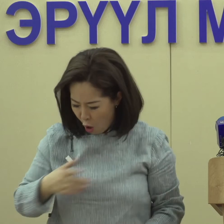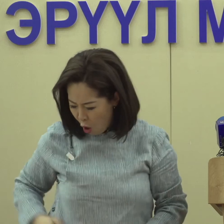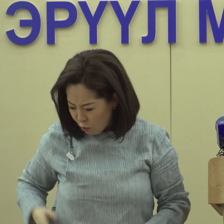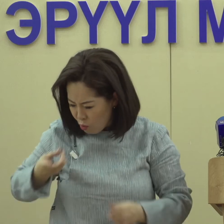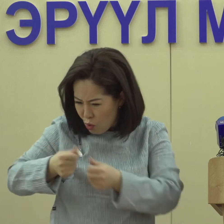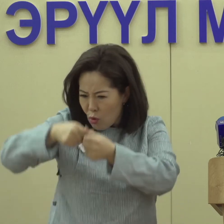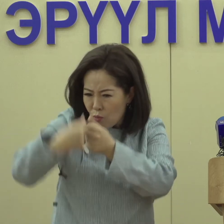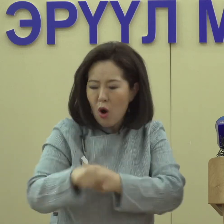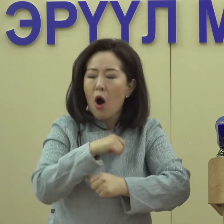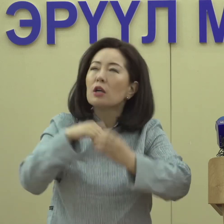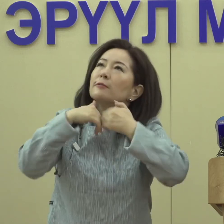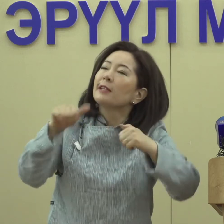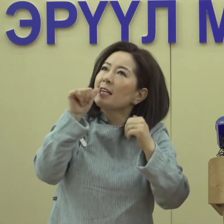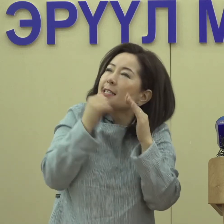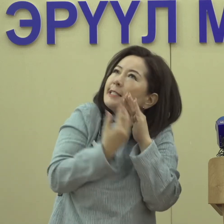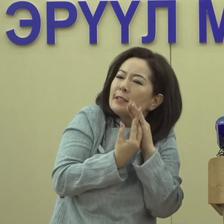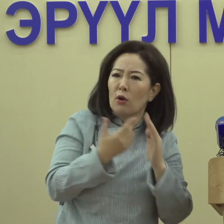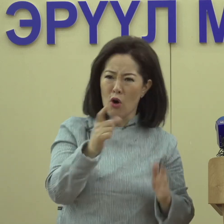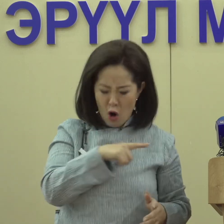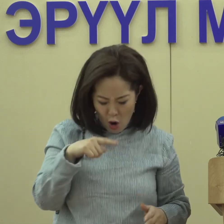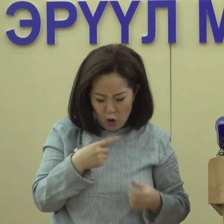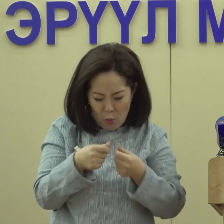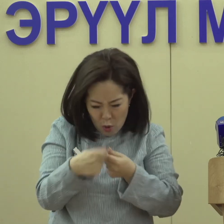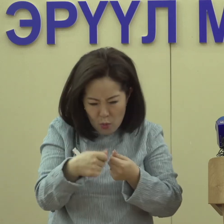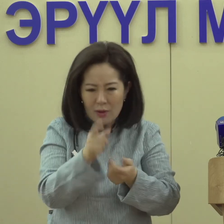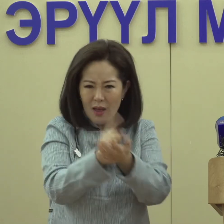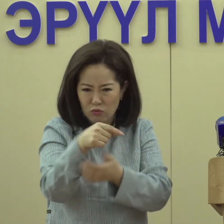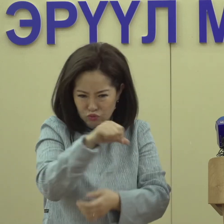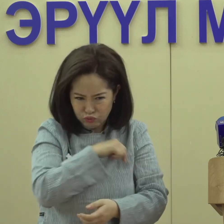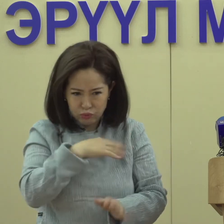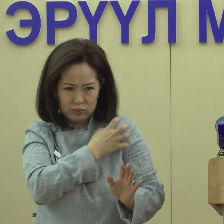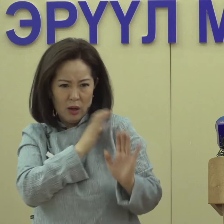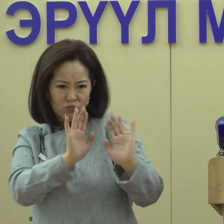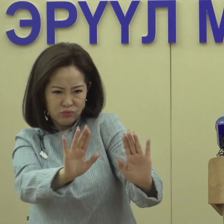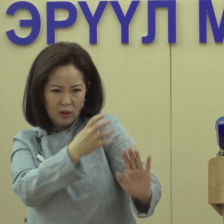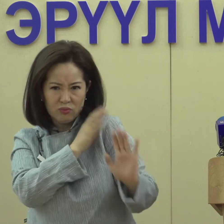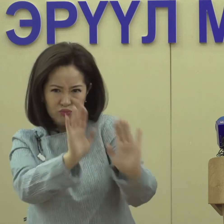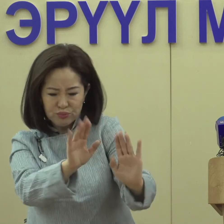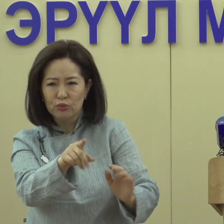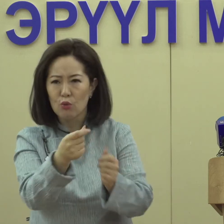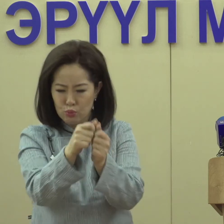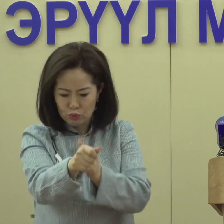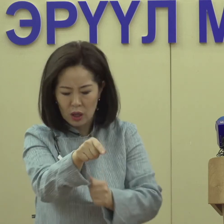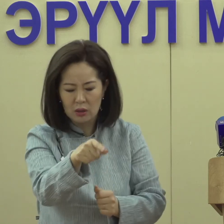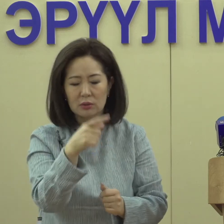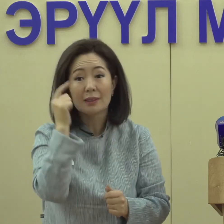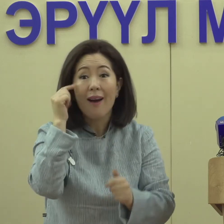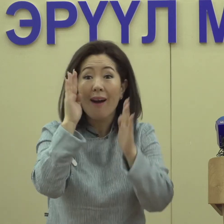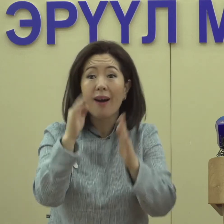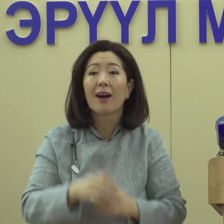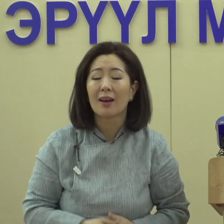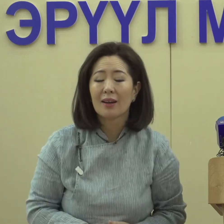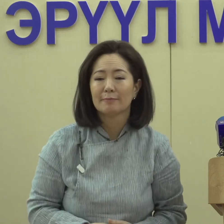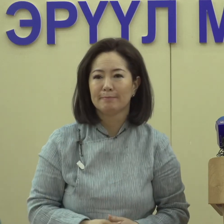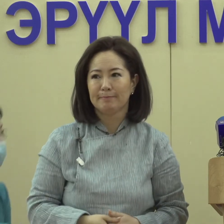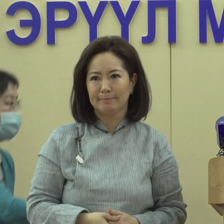тэр тусгаарлагдсан үеийн зардлыг өөрснөө төлнө гэдэг ийм шийдвэр гарсан байгааг та бүхэн анхаарч үзэх зүйтэй гэж бодож